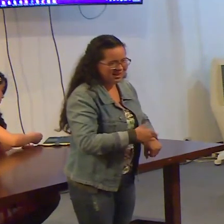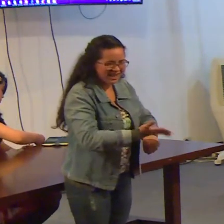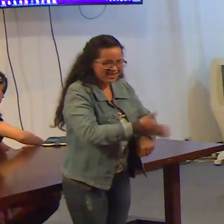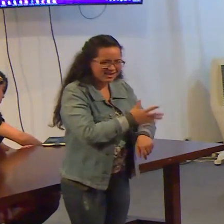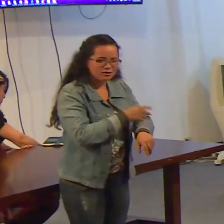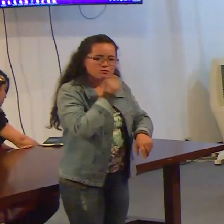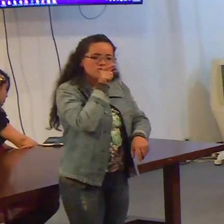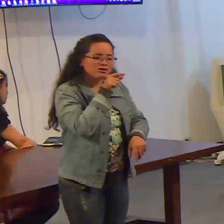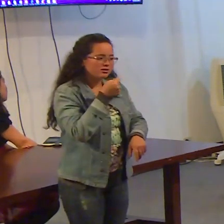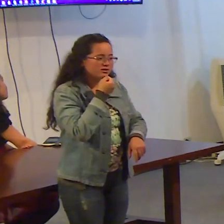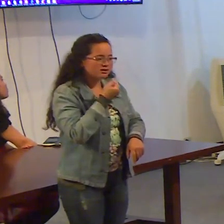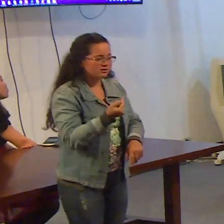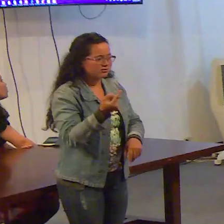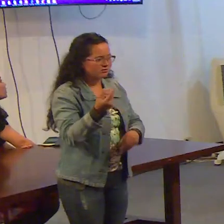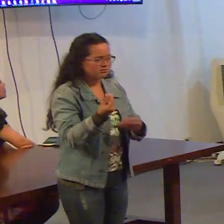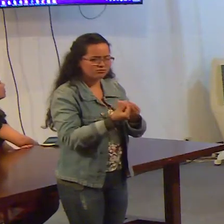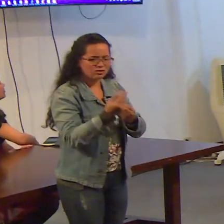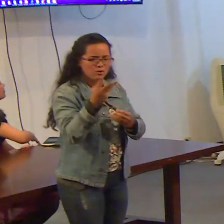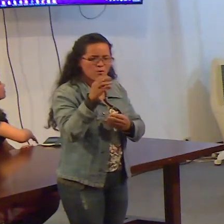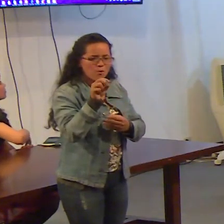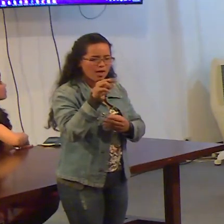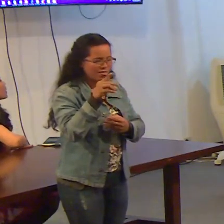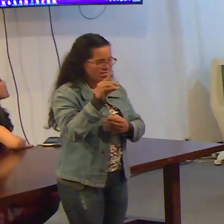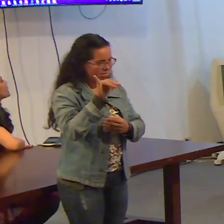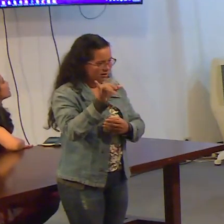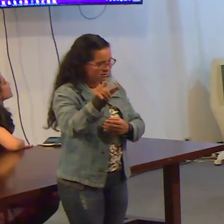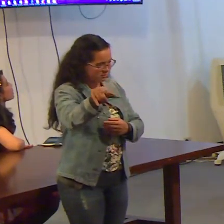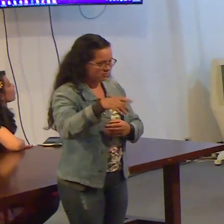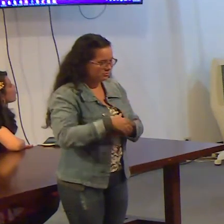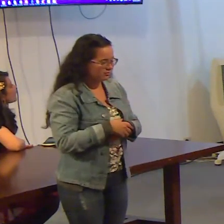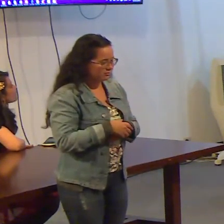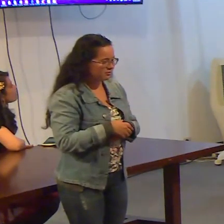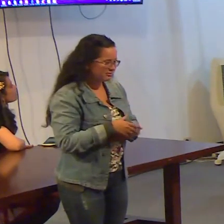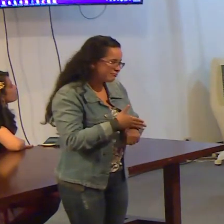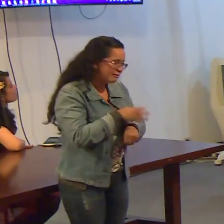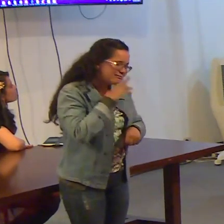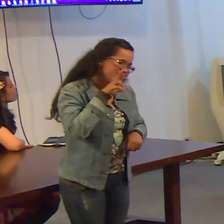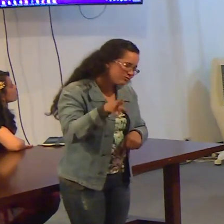hacía Wendy, se me fue el nombre. Wendy,